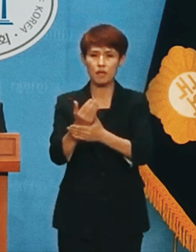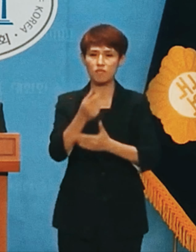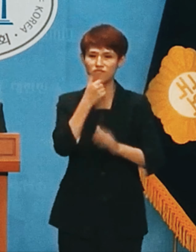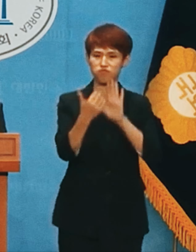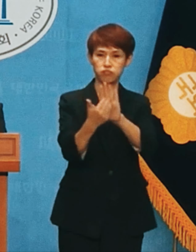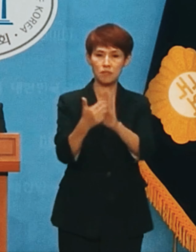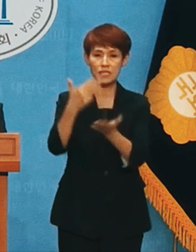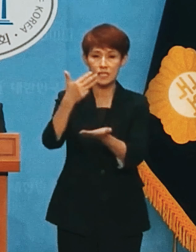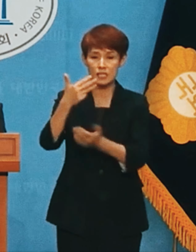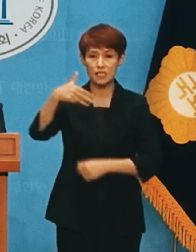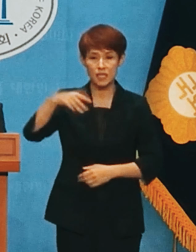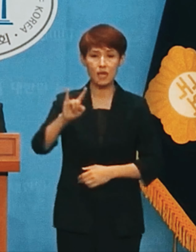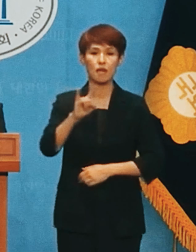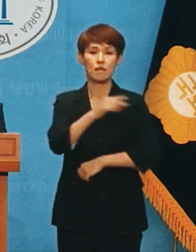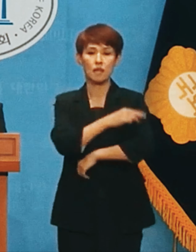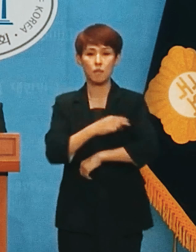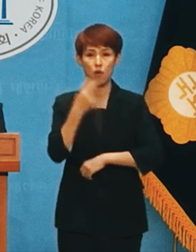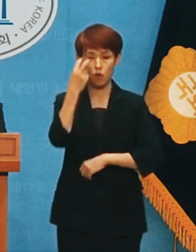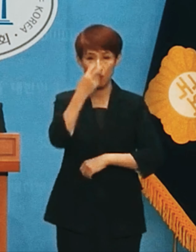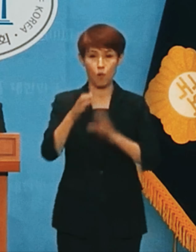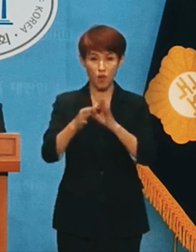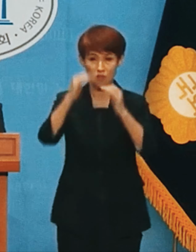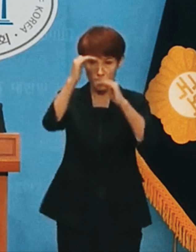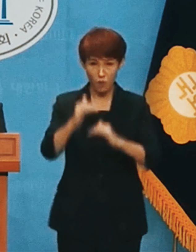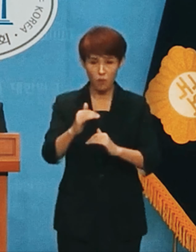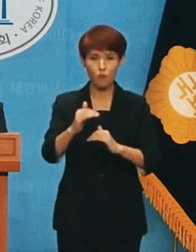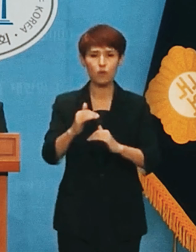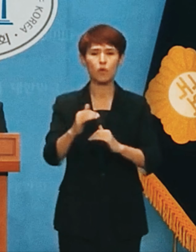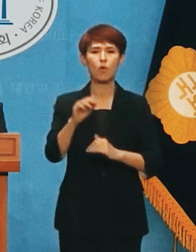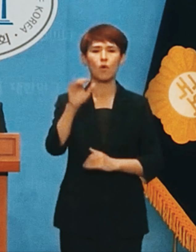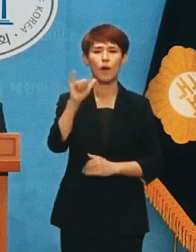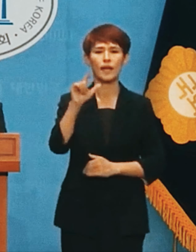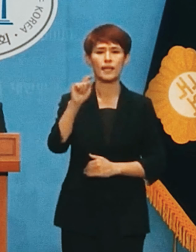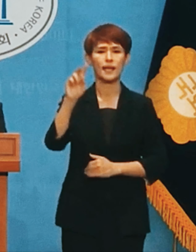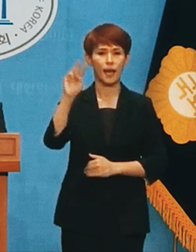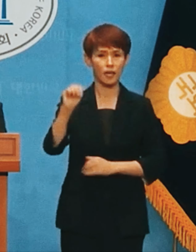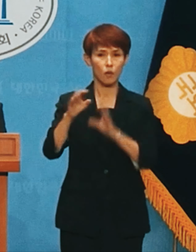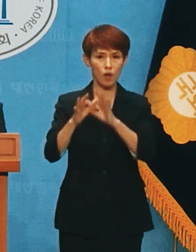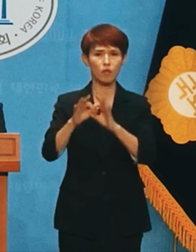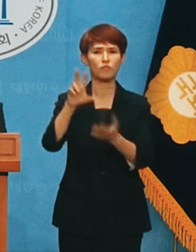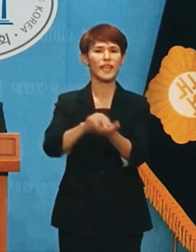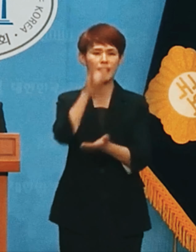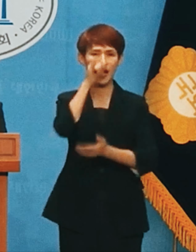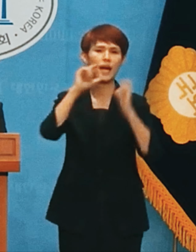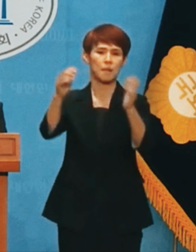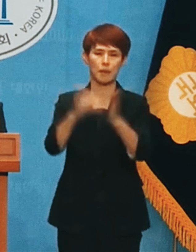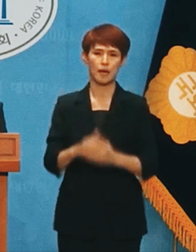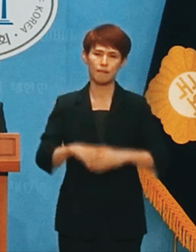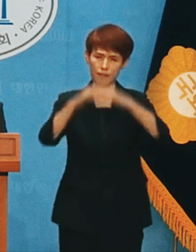최상병 사건 관련 공판 그리고 YTN 민영화 논란 보도까지 문제 습니다